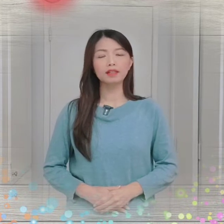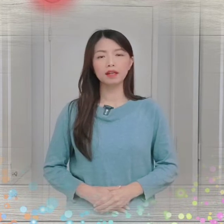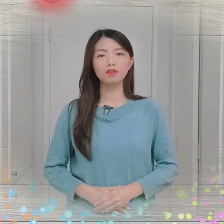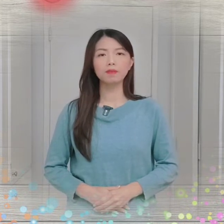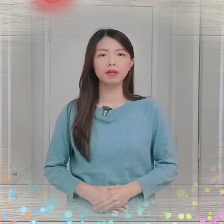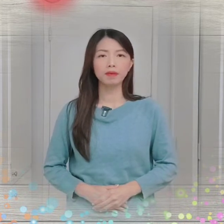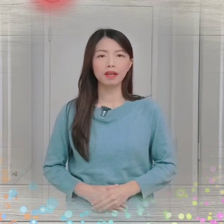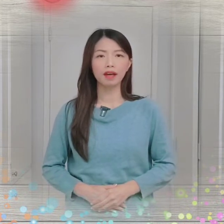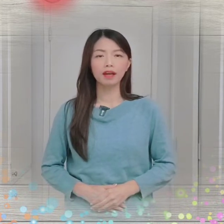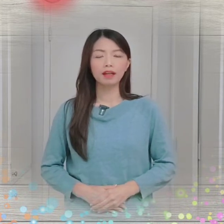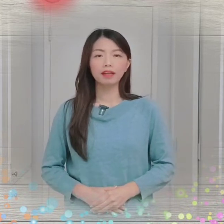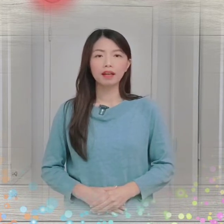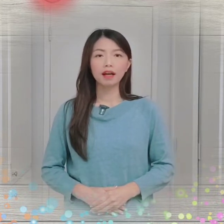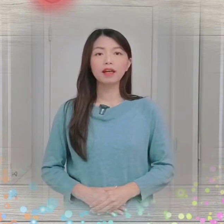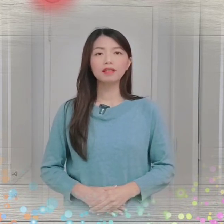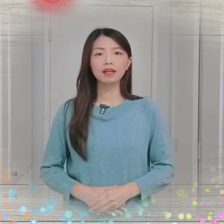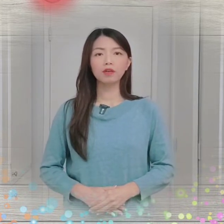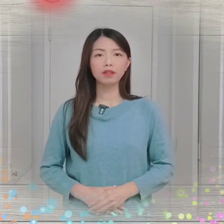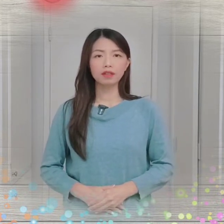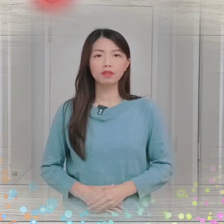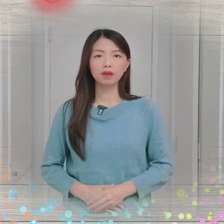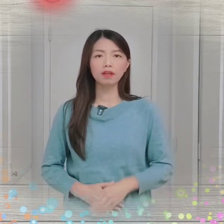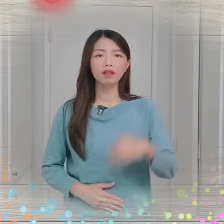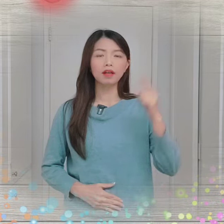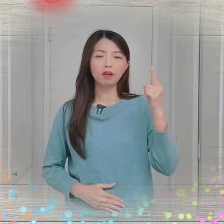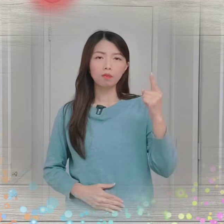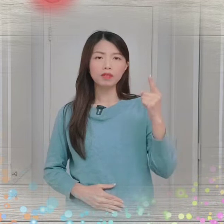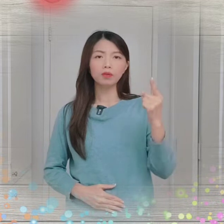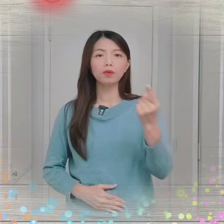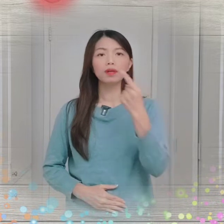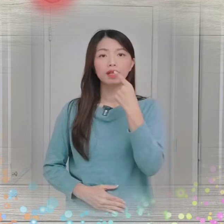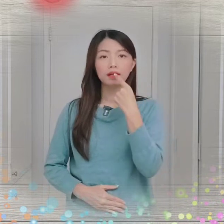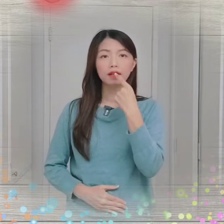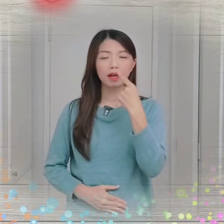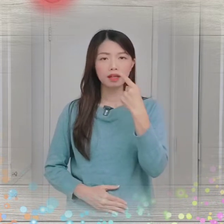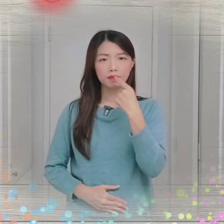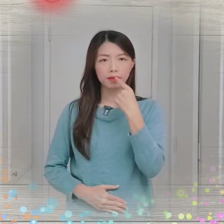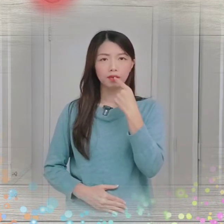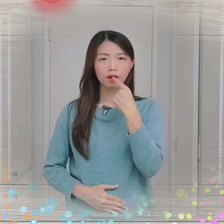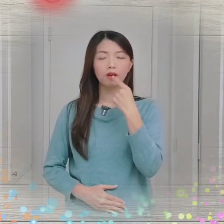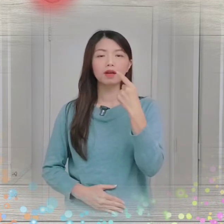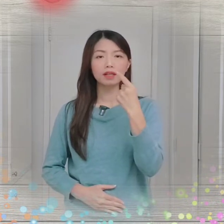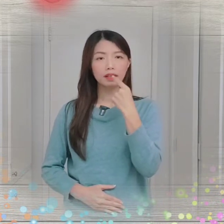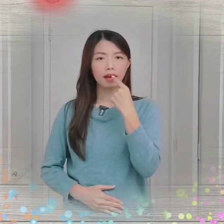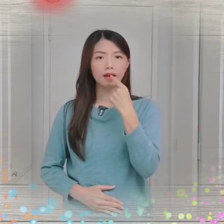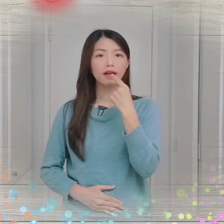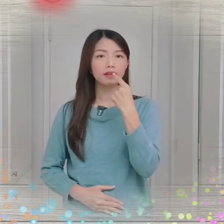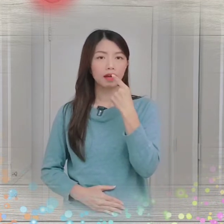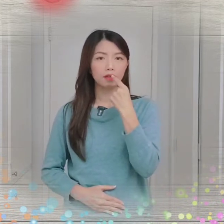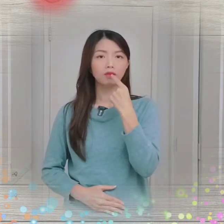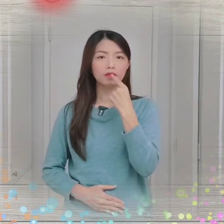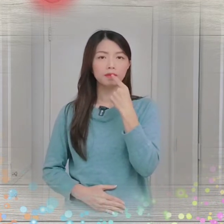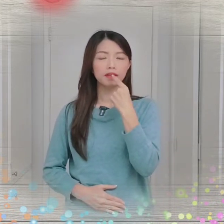날개짓을 해주시면 됩니다. 일단 하얀색이라고 한 뜻의 수어는 검지로 이를 가리키시면 되고요. 희다,